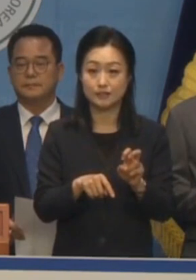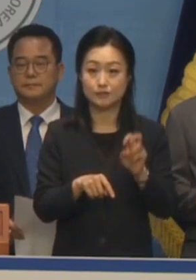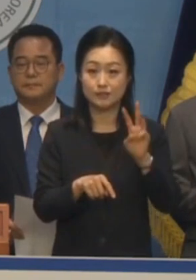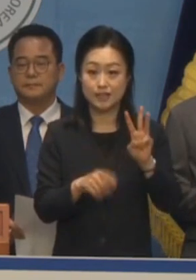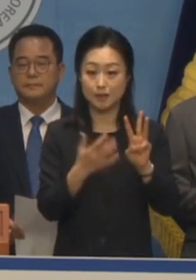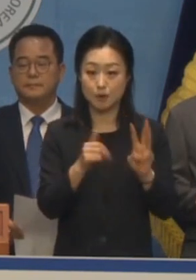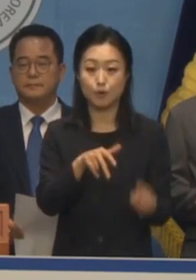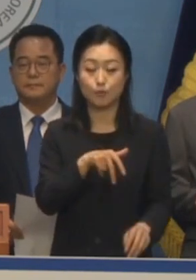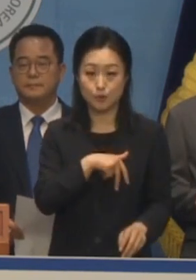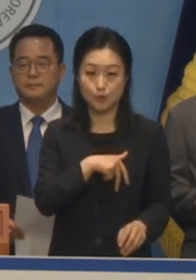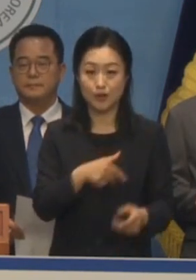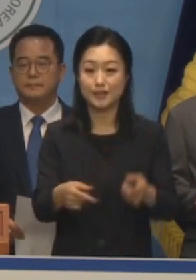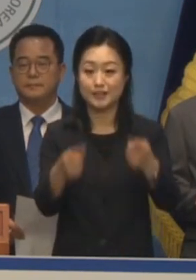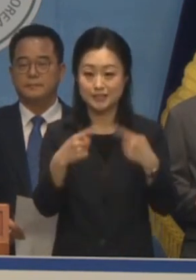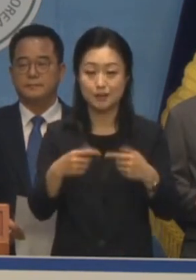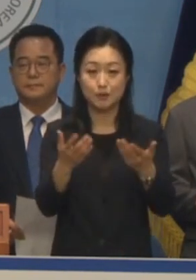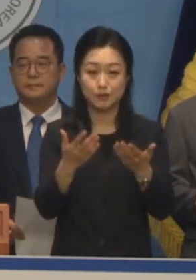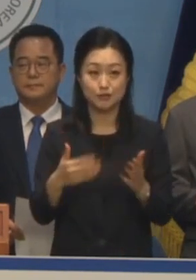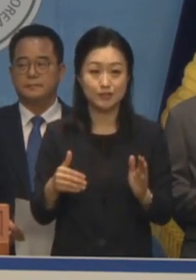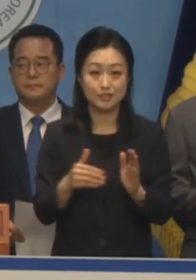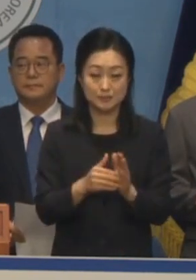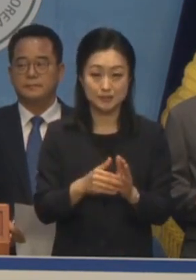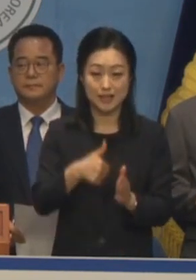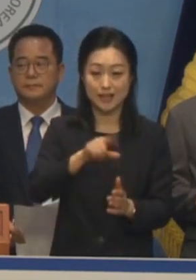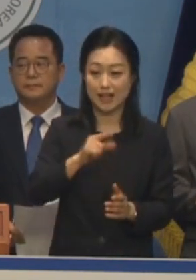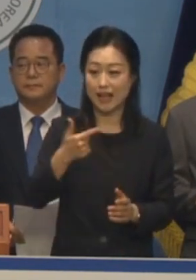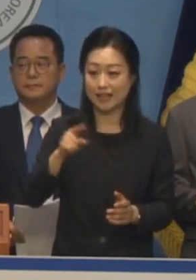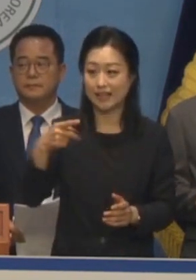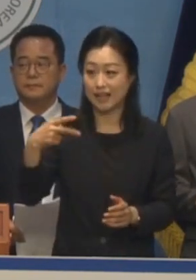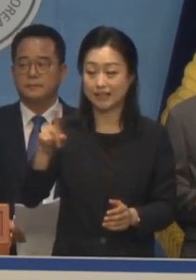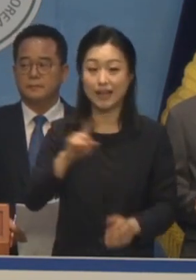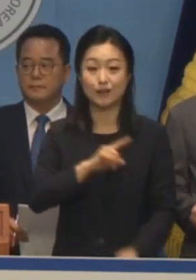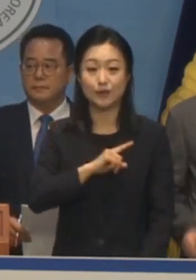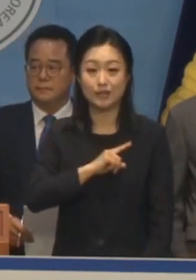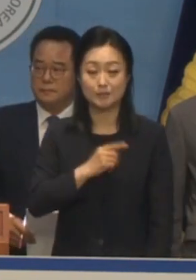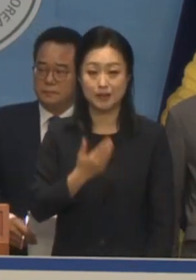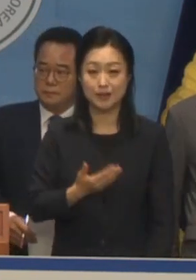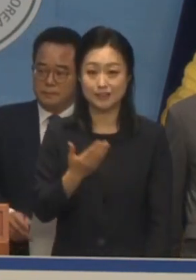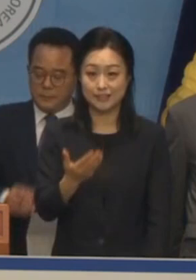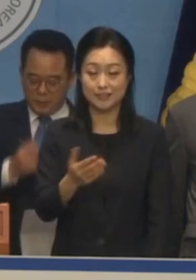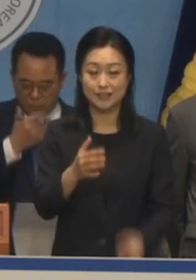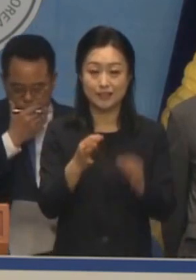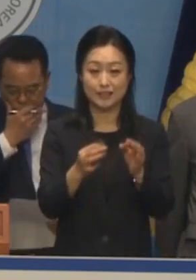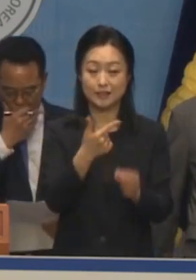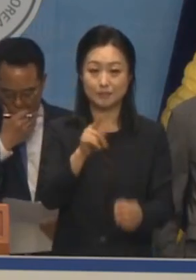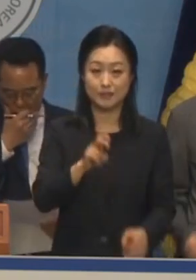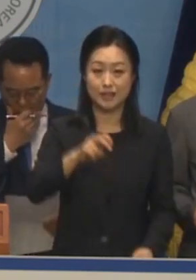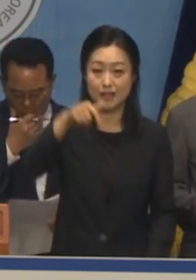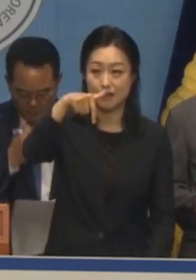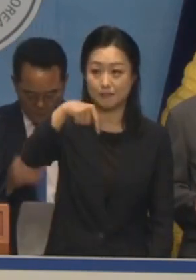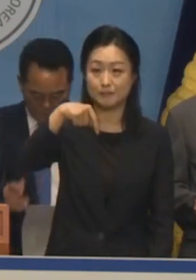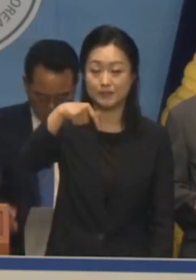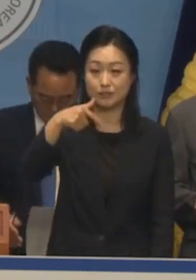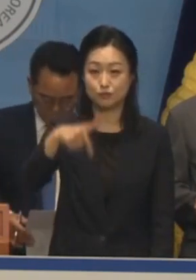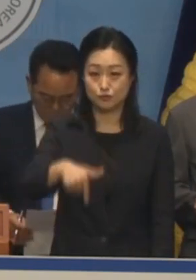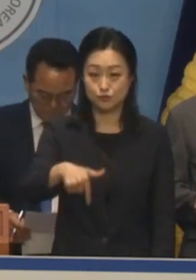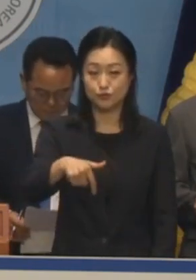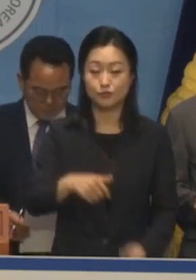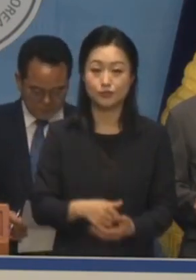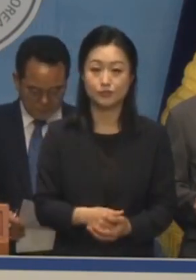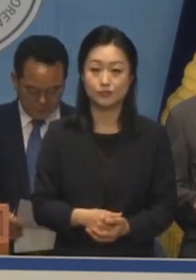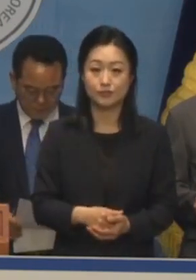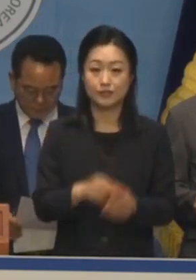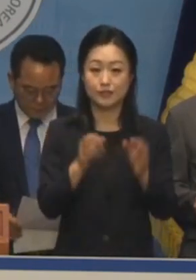23분의 국회의원님께서 참석해 주셨습니다. 가나다 순으로 소개하겠습니다. 김남근 의원님